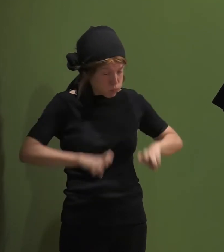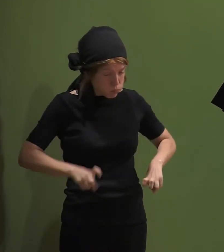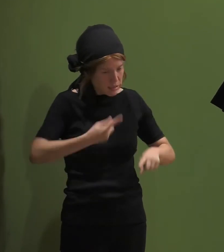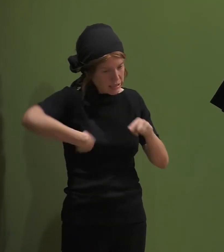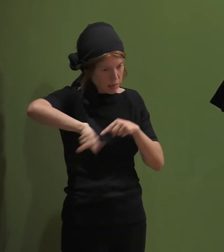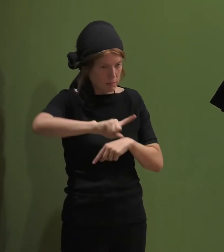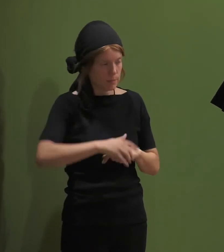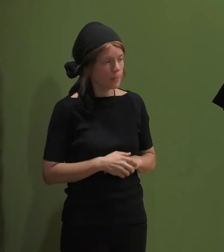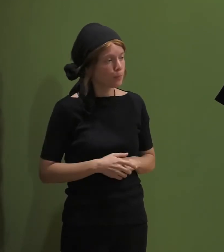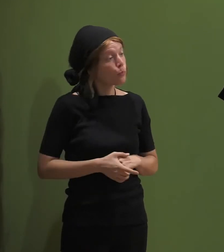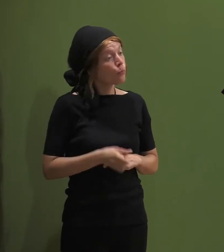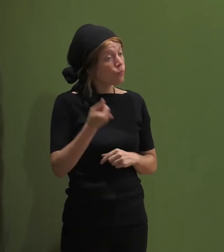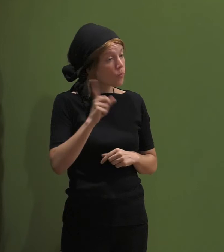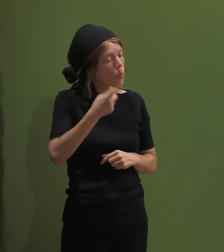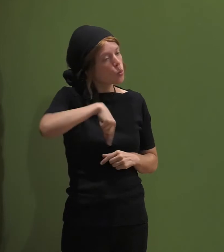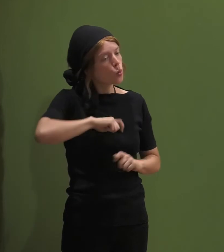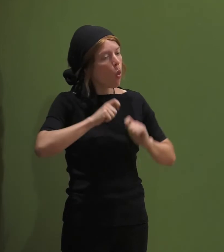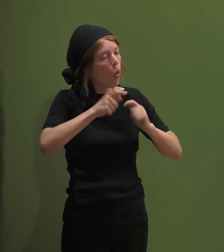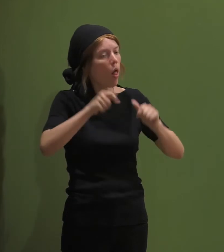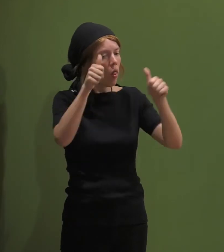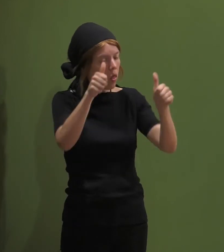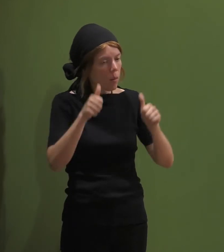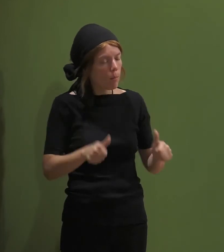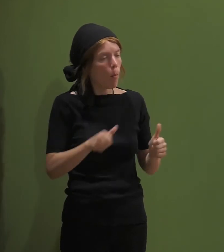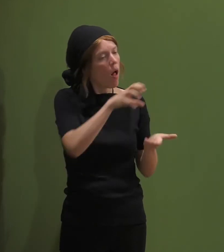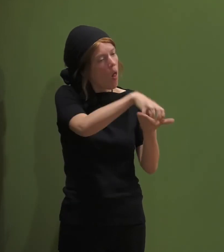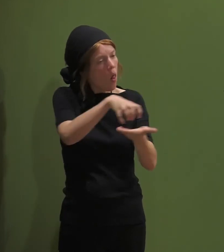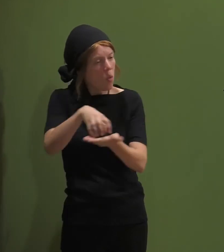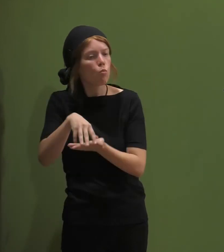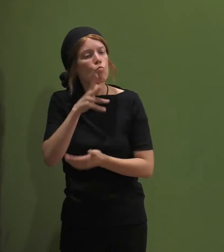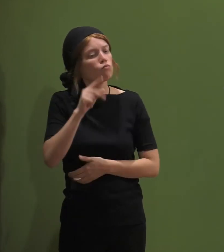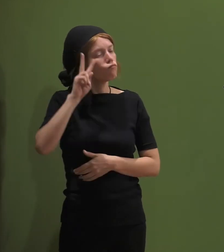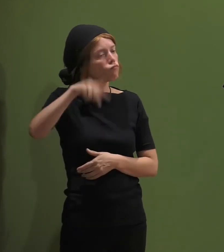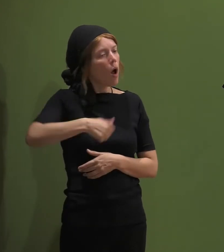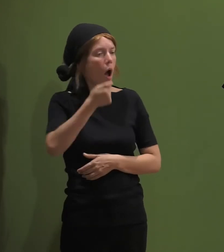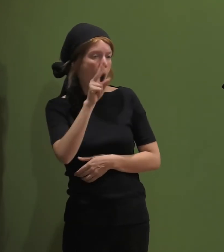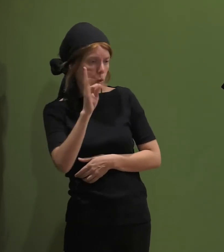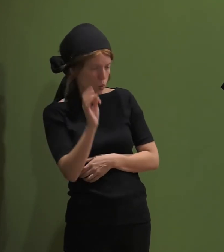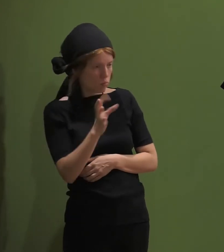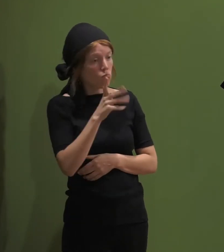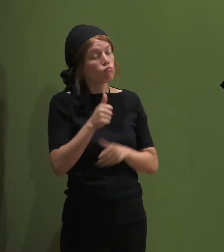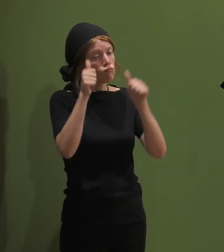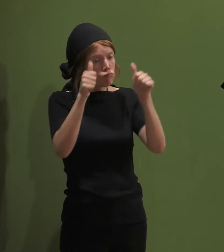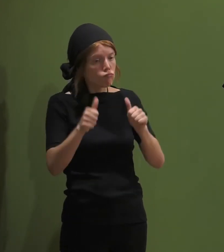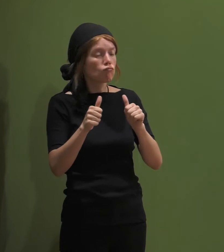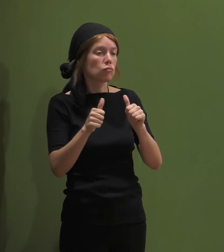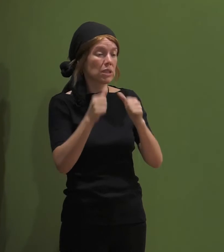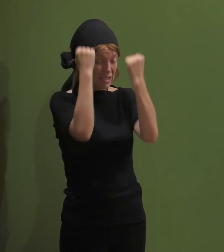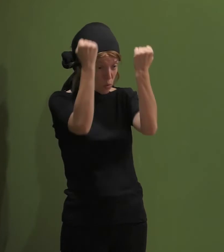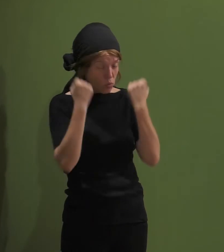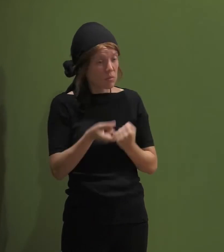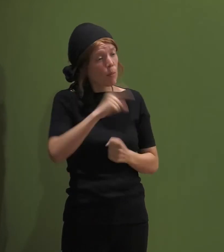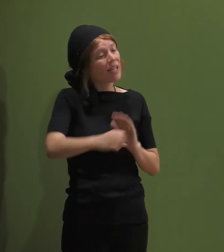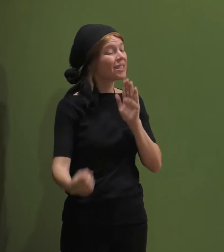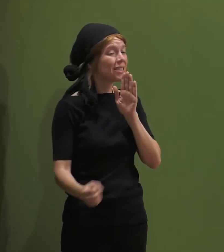transferencia. Así, hemos entregado los diplomas a los centros por el reconocimiento AUDI, por la acreditación institucional y por la obtención